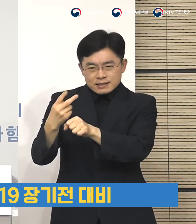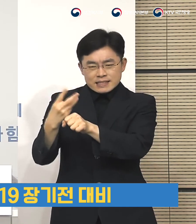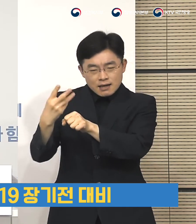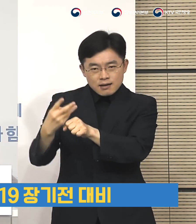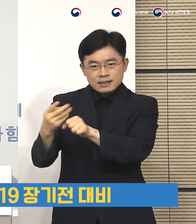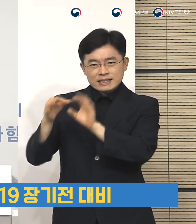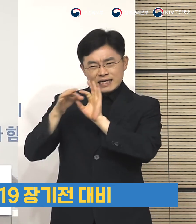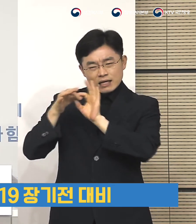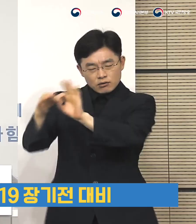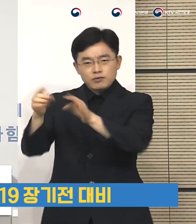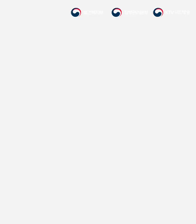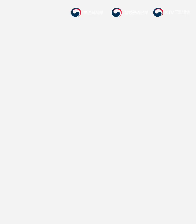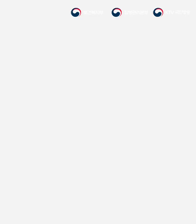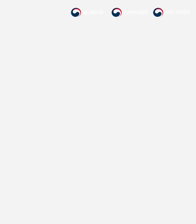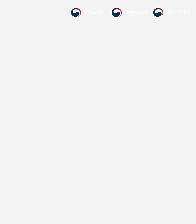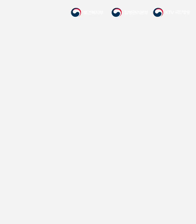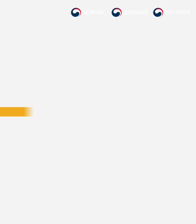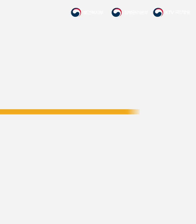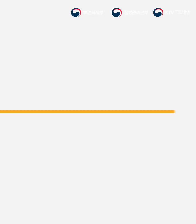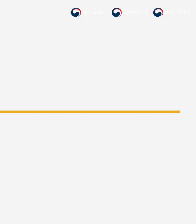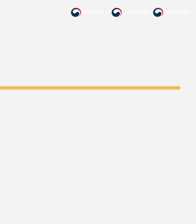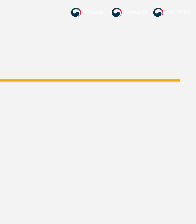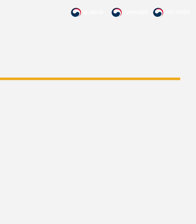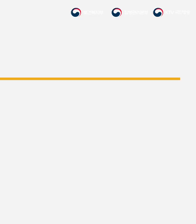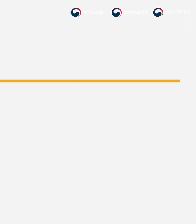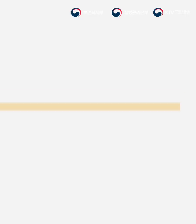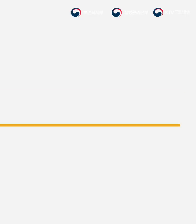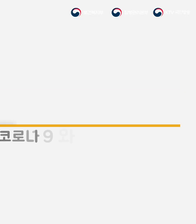노력에 집중하고자 합니다.